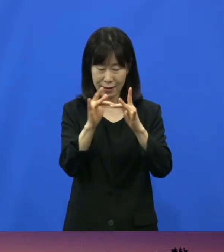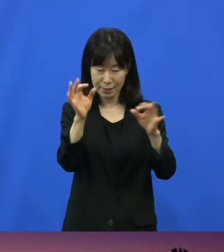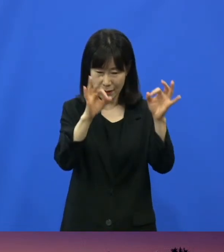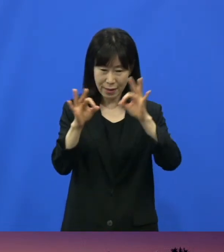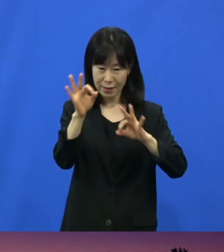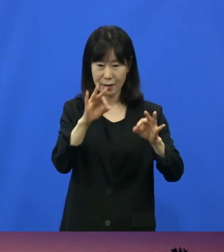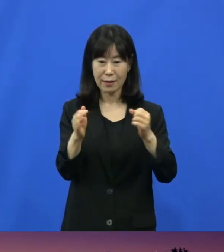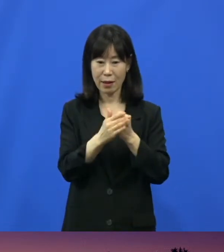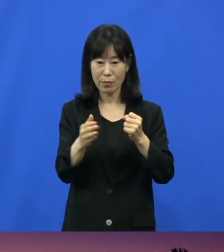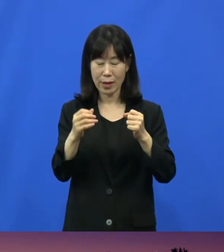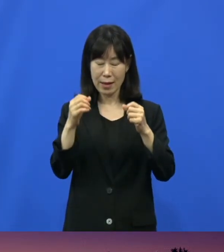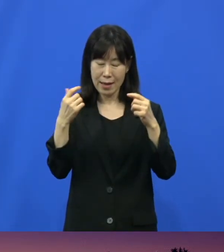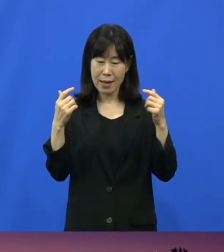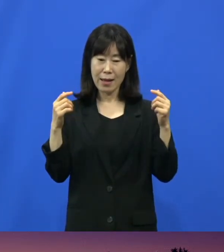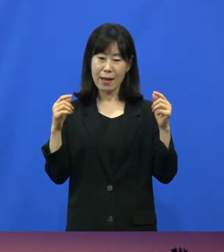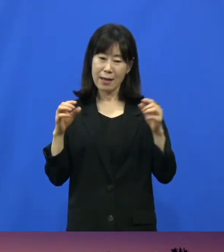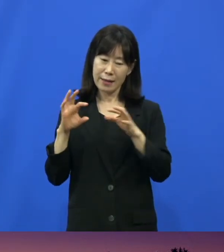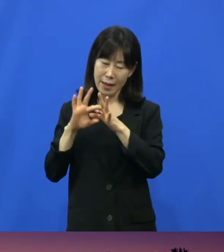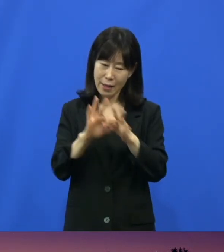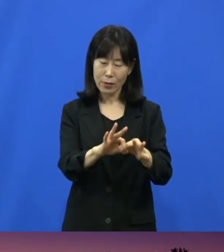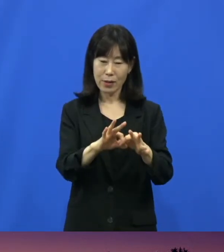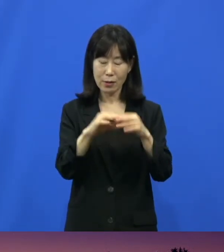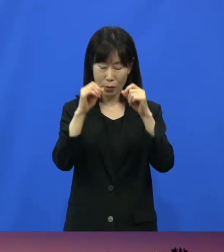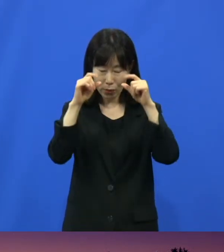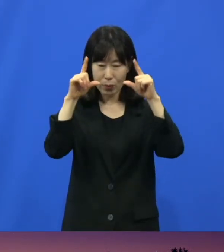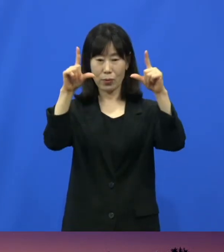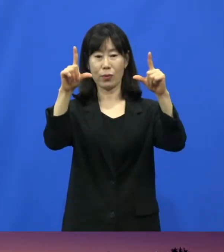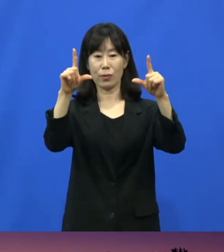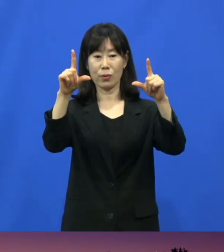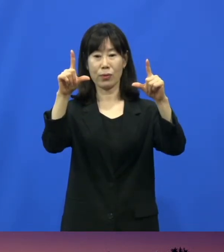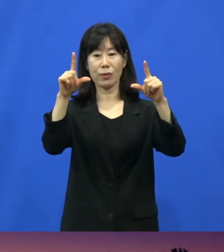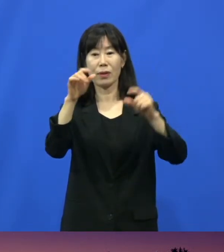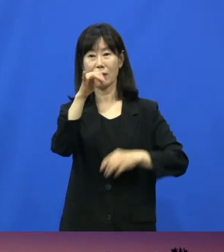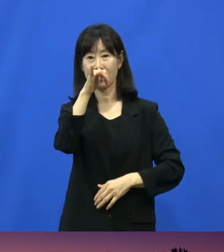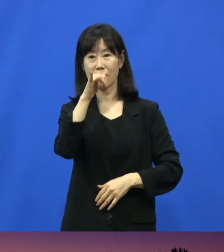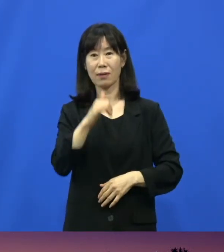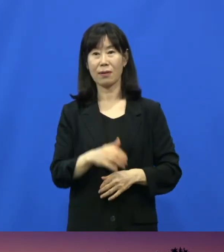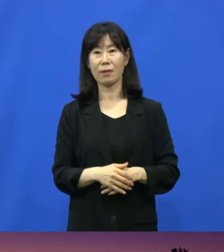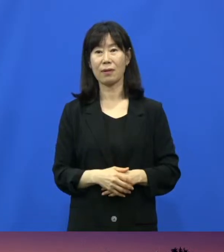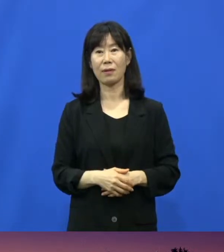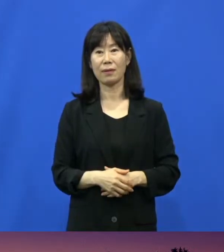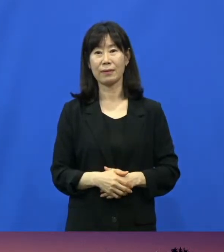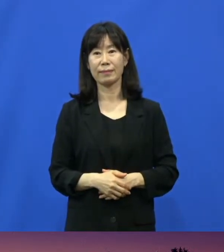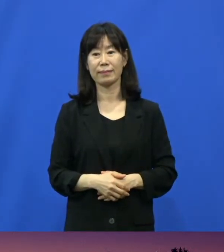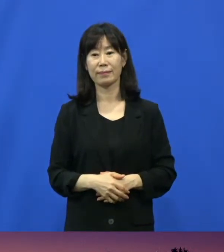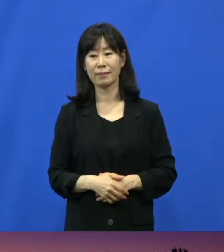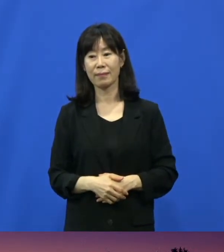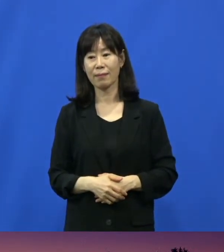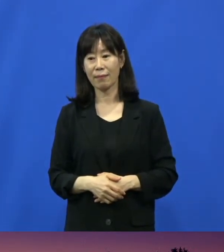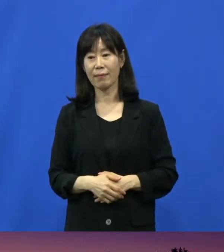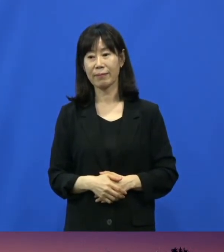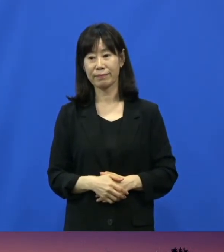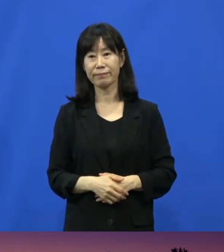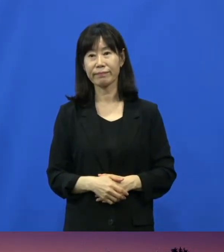우리의 영성을 파괴하는 가장 무서운 재앙과 같은 거예요. 이것과 싸워야 돼요.